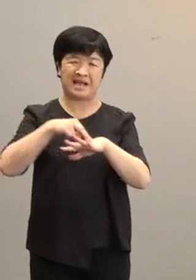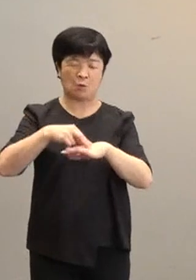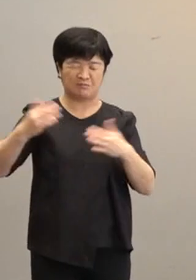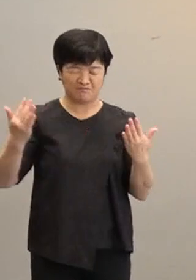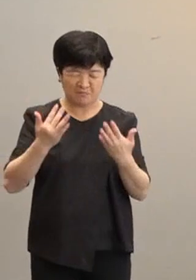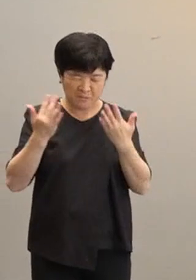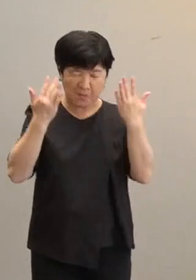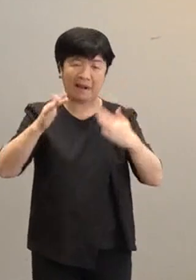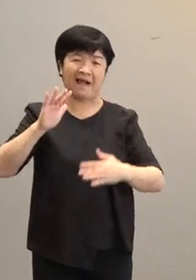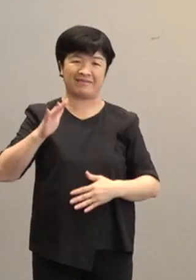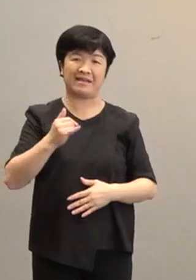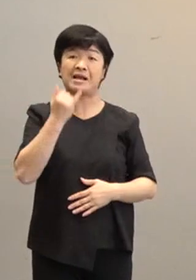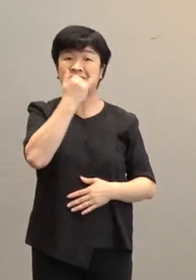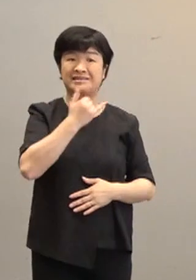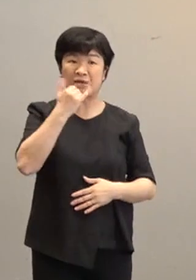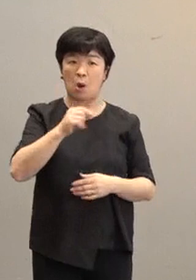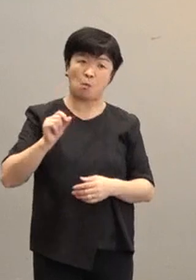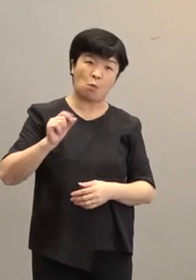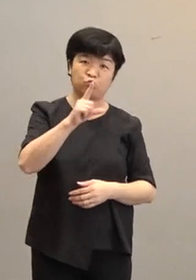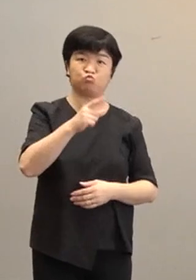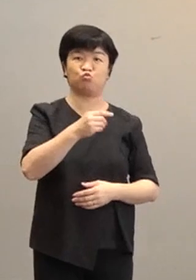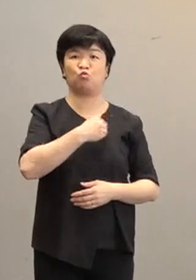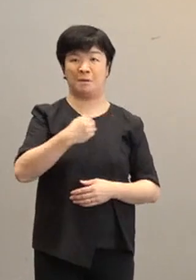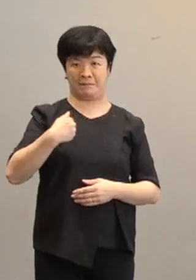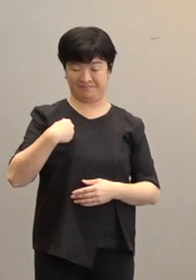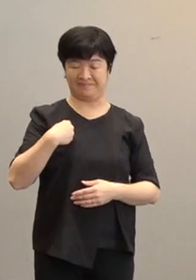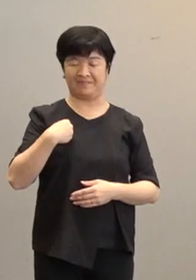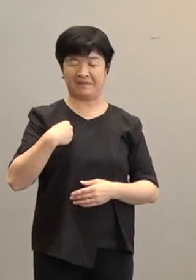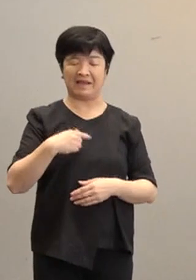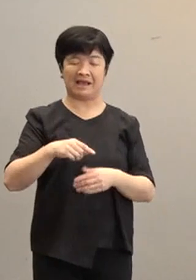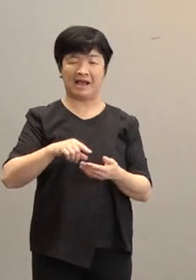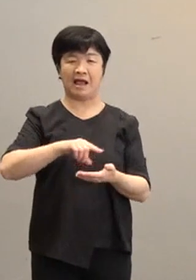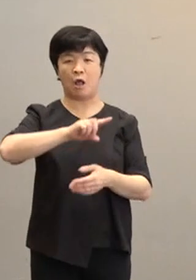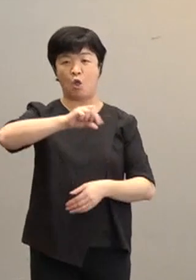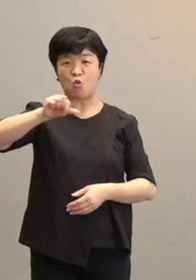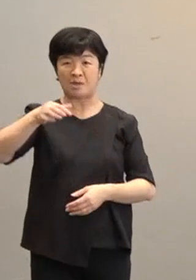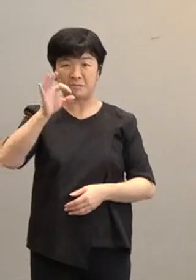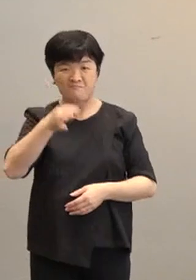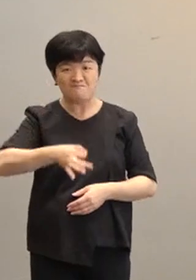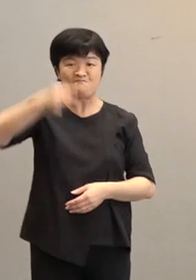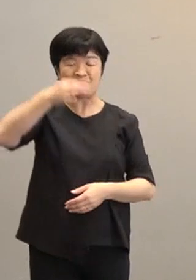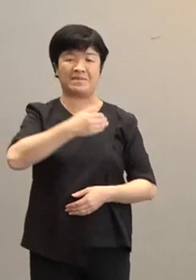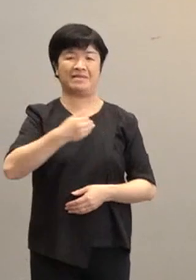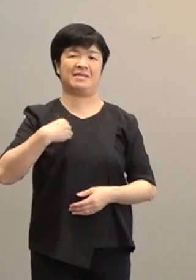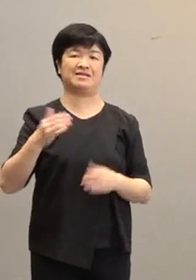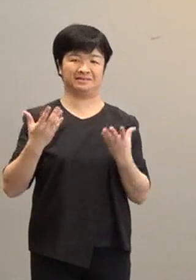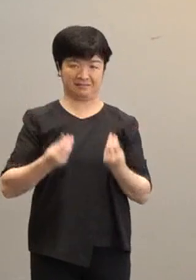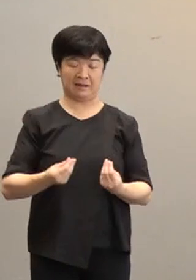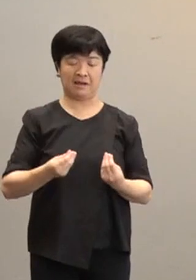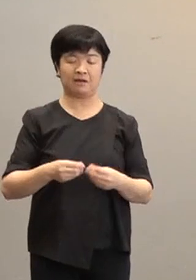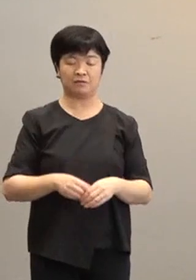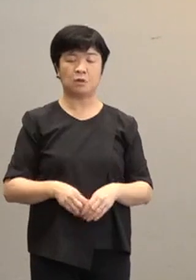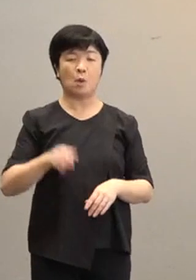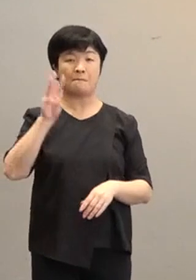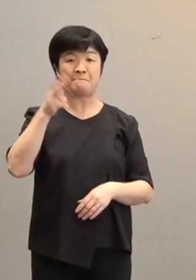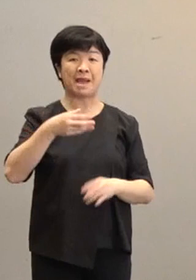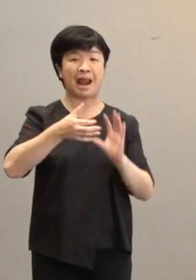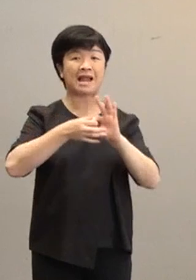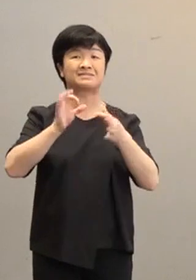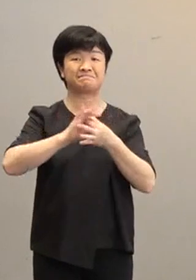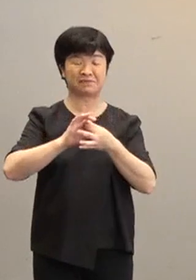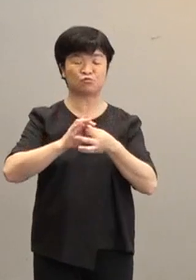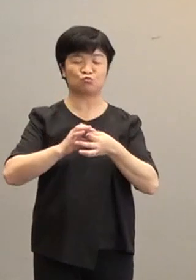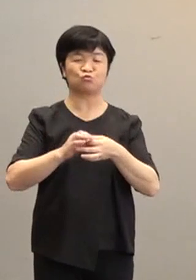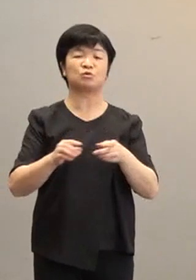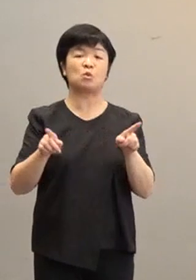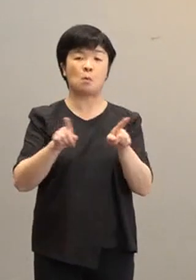人口の増加であったり地価の上昇等にもつながっております。それからパラリンピックの開催に伴ってですね、障